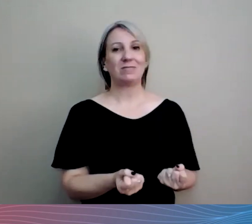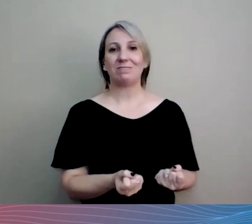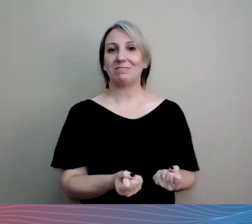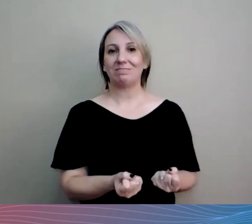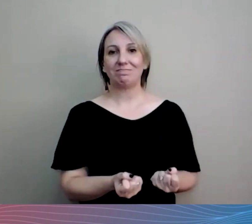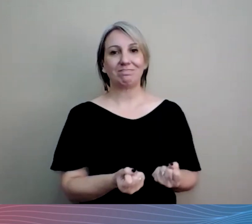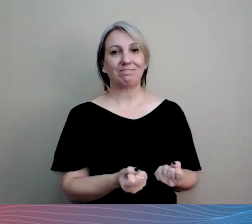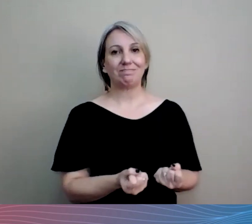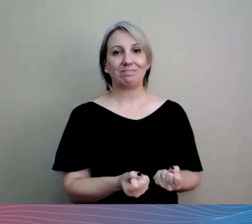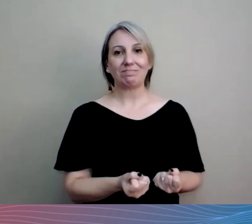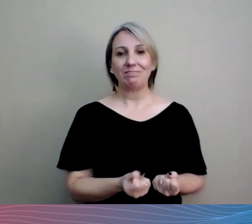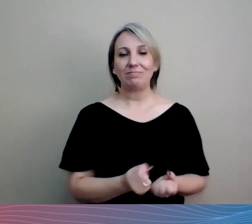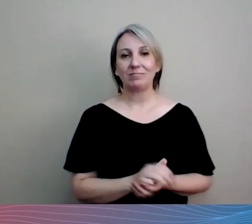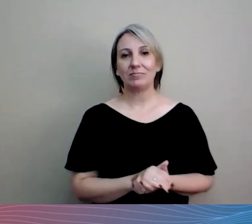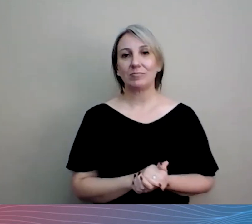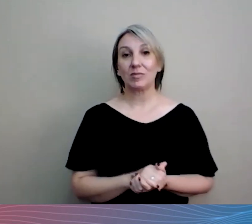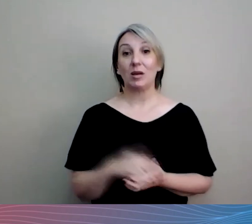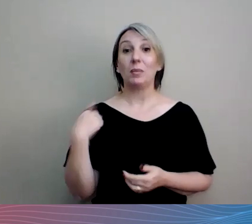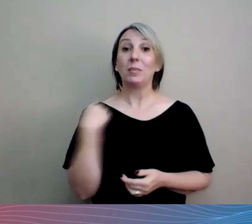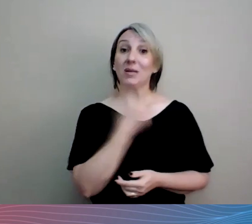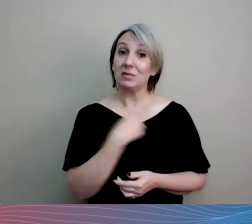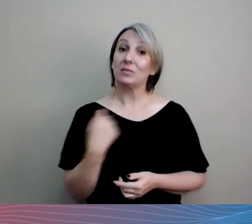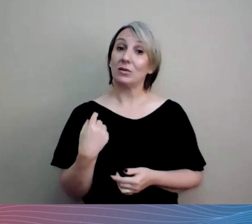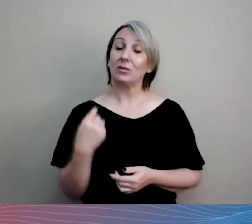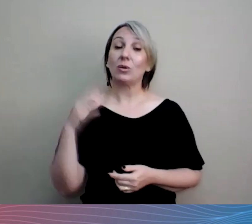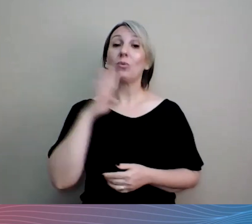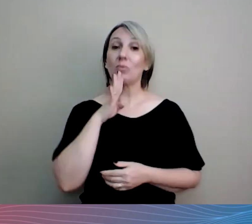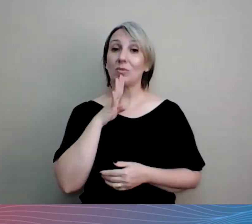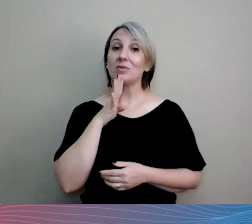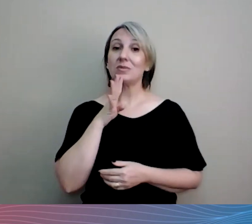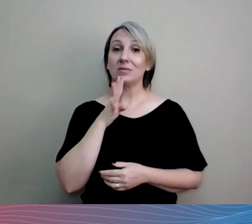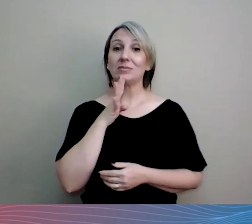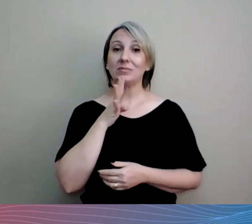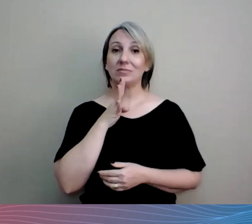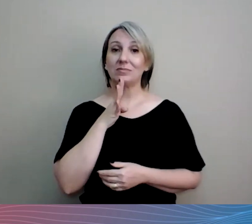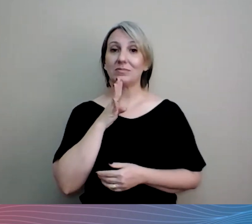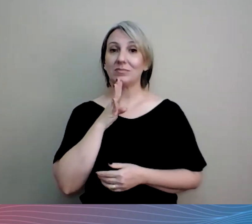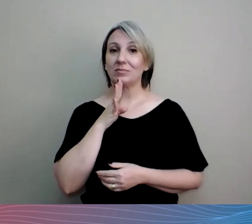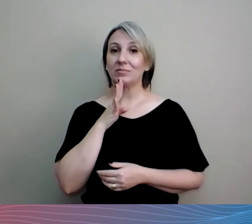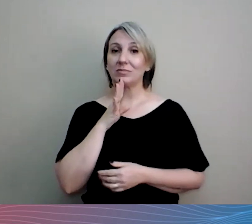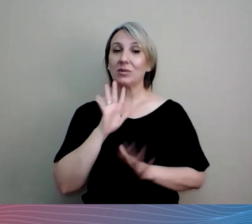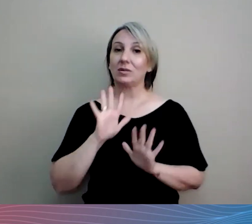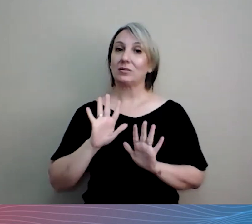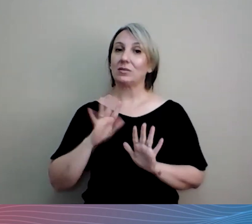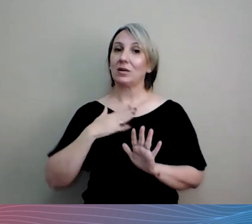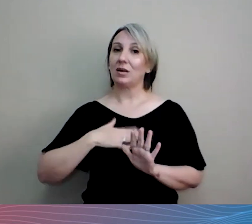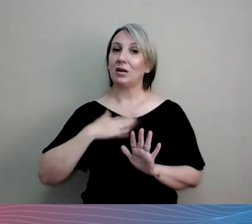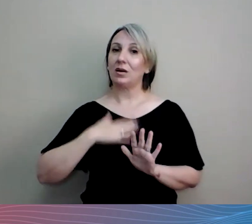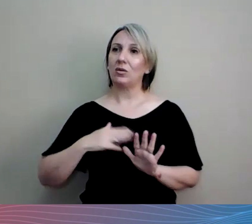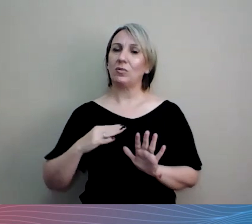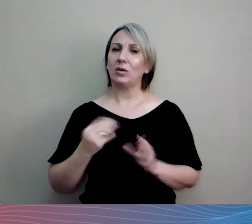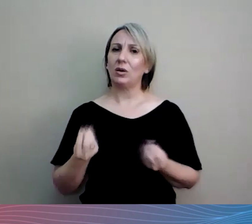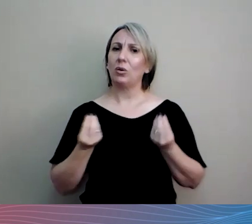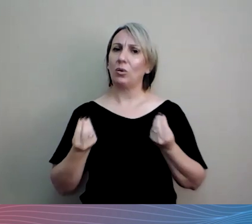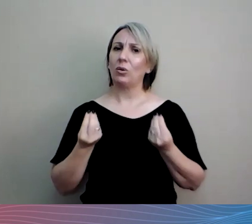conhece, mas vós o conheceis. Mas peraí, como os discípulos conhecem